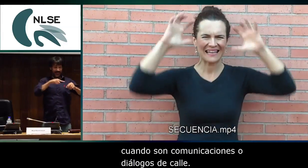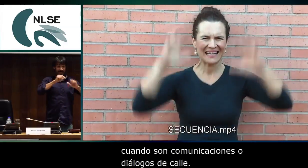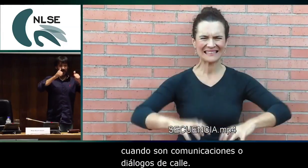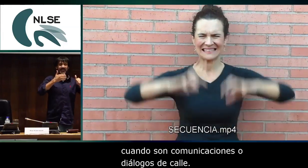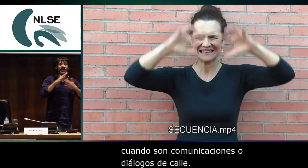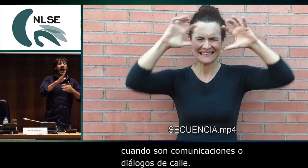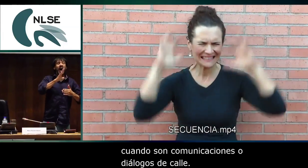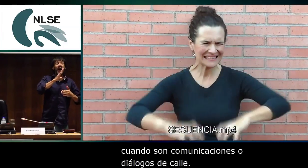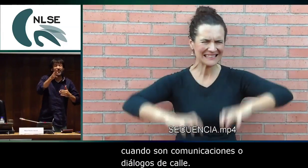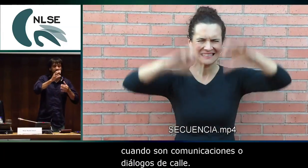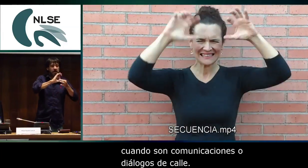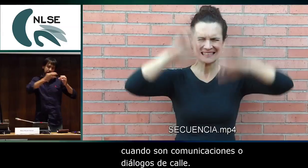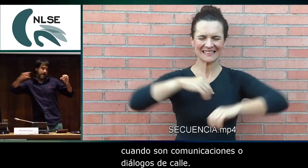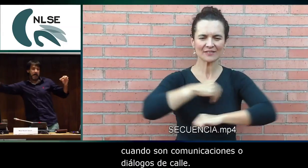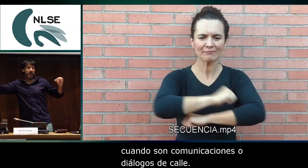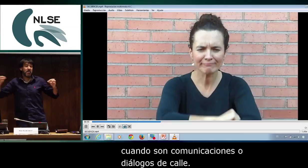Si veis al principio,